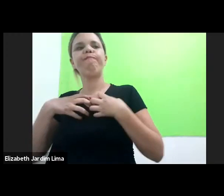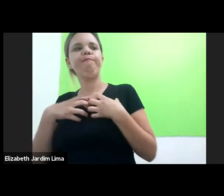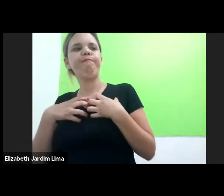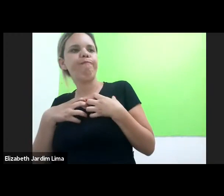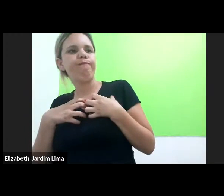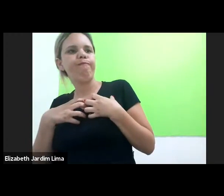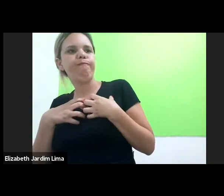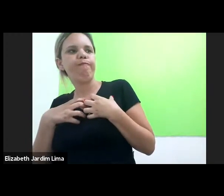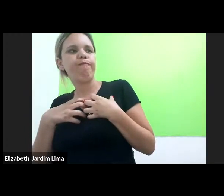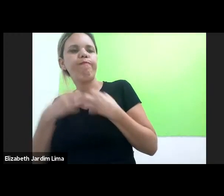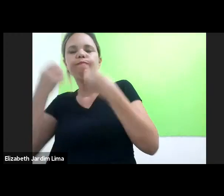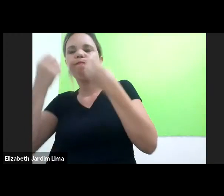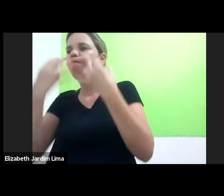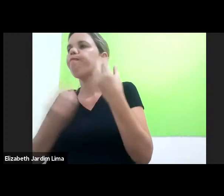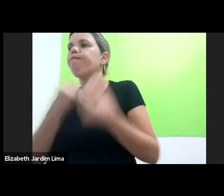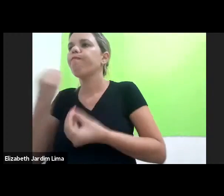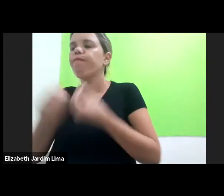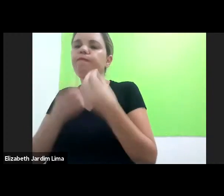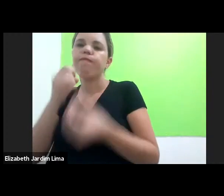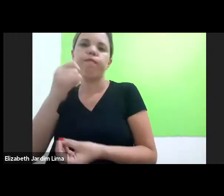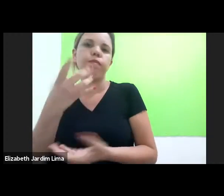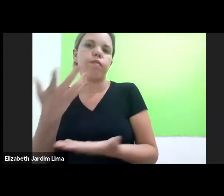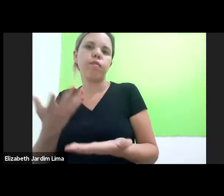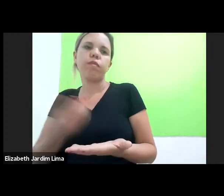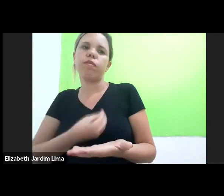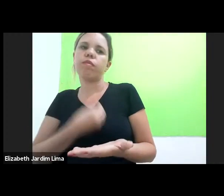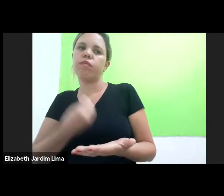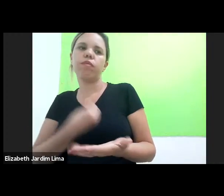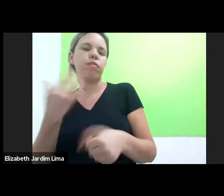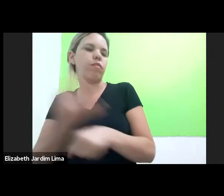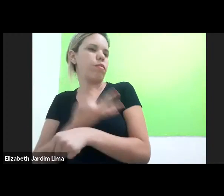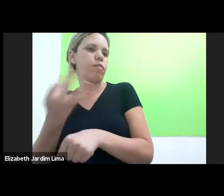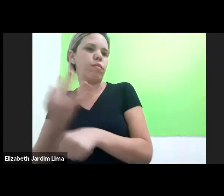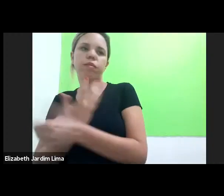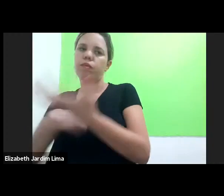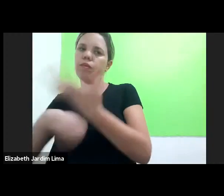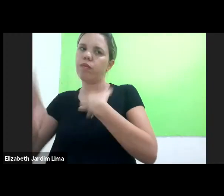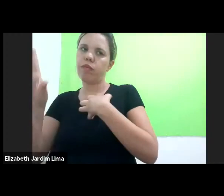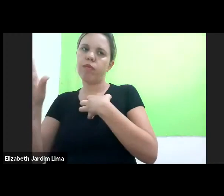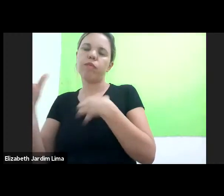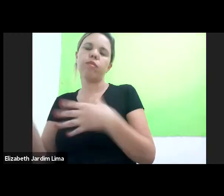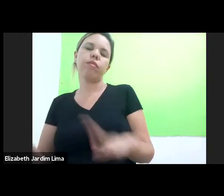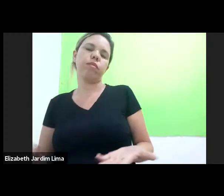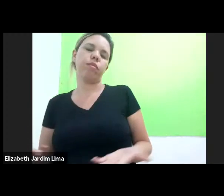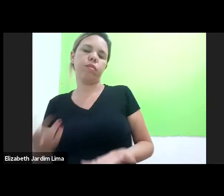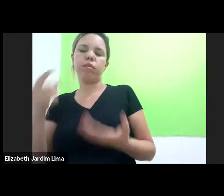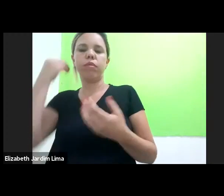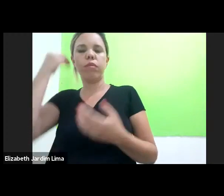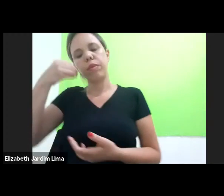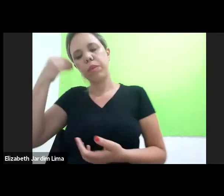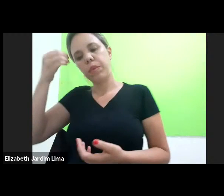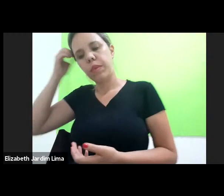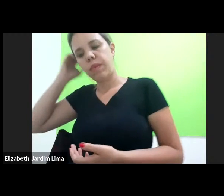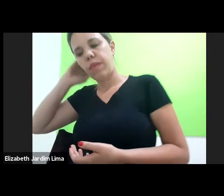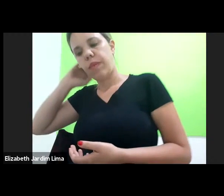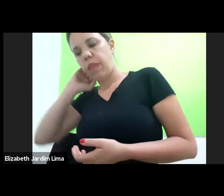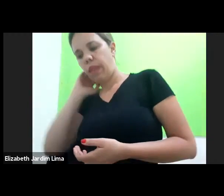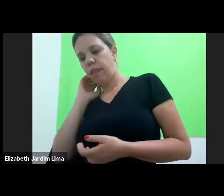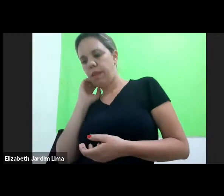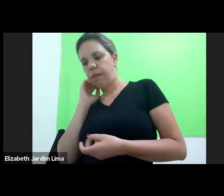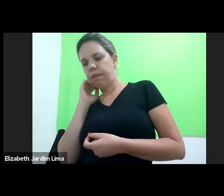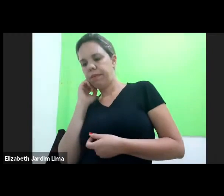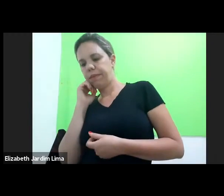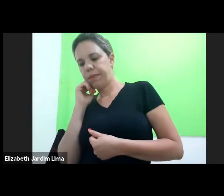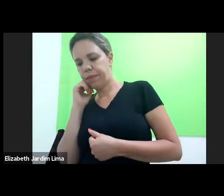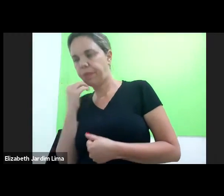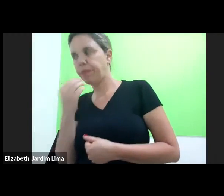como descrever se você não é parte. E é a partir dessas experiências de vivência,